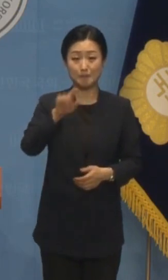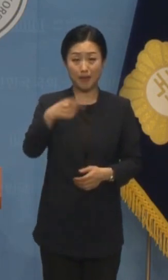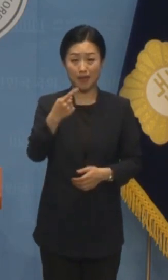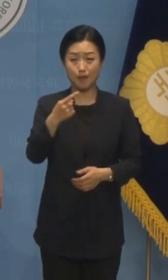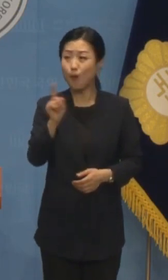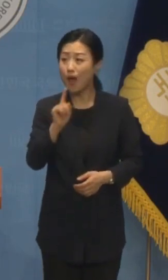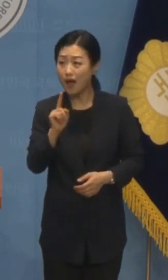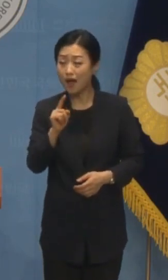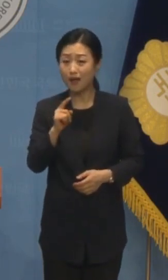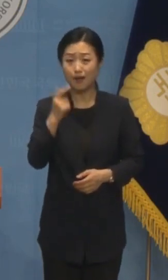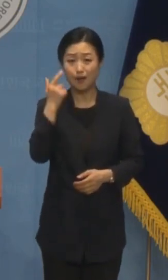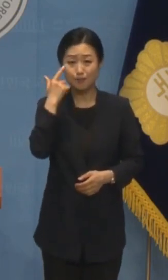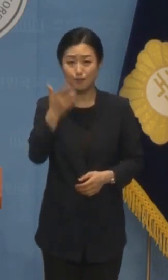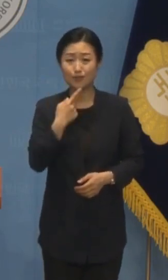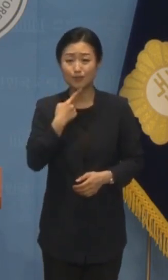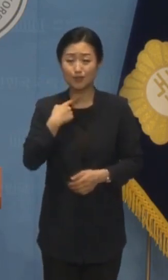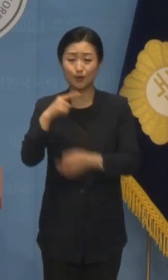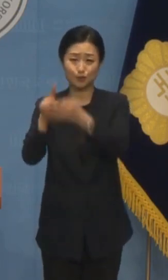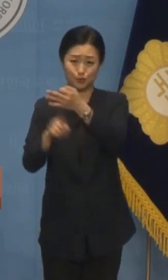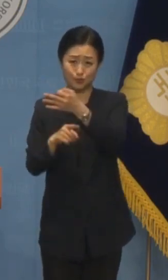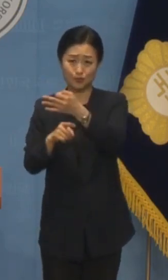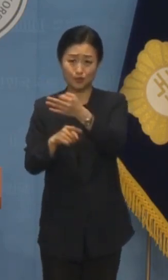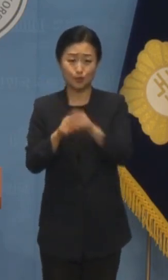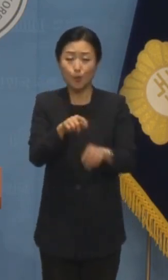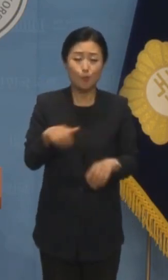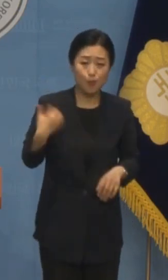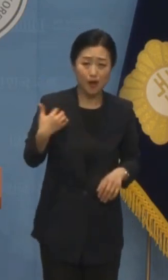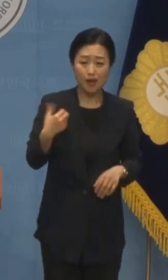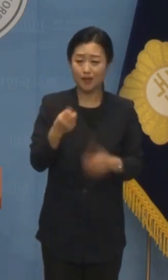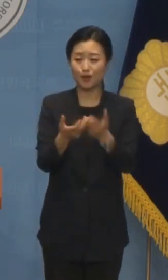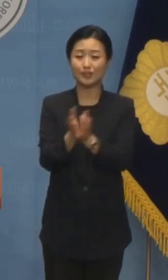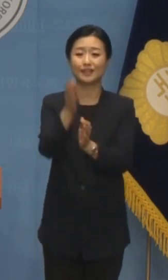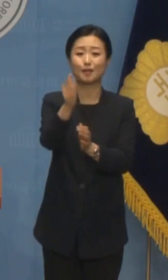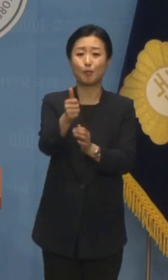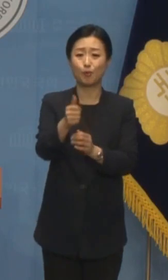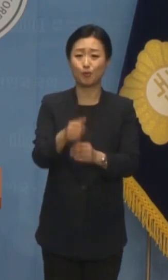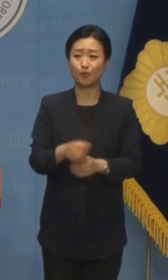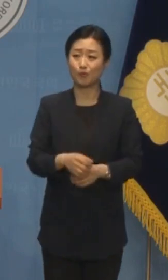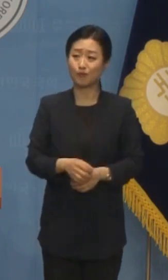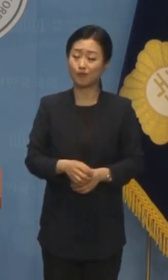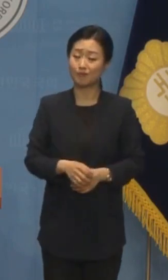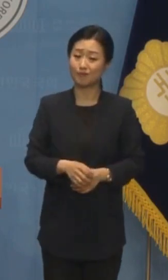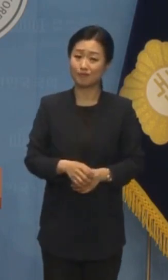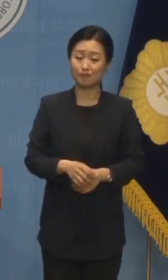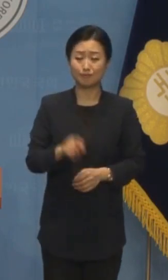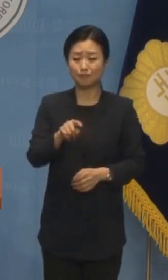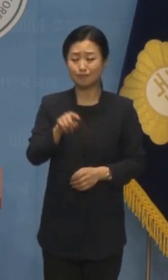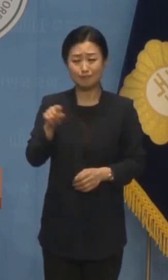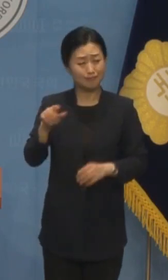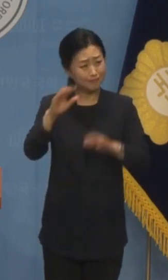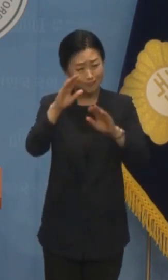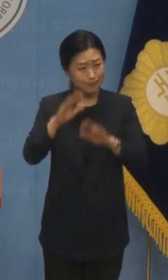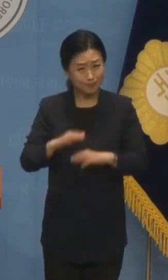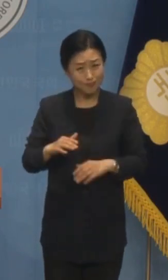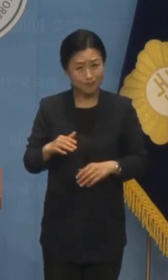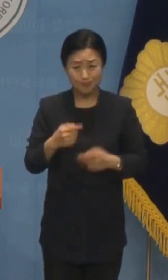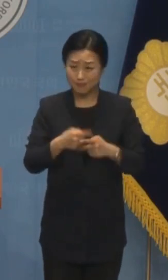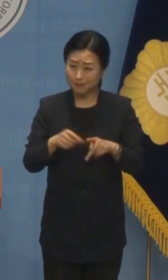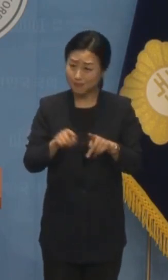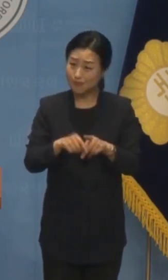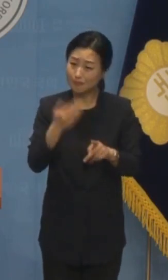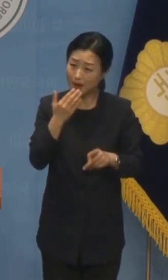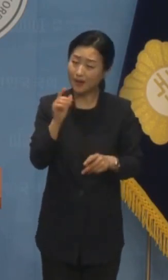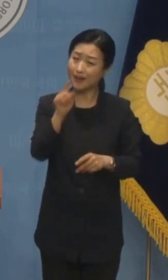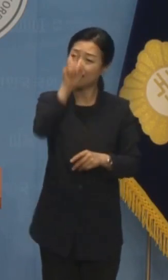되묻던 대통령과 아리백 좀 모르면 어떠냐는 여당 대표가 과연 이런 상황이 어떤 의미인지를 이해하고